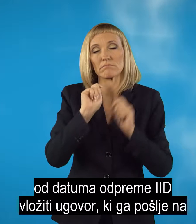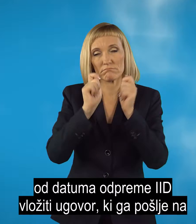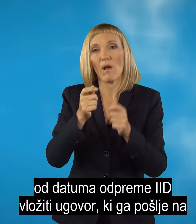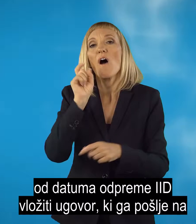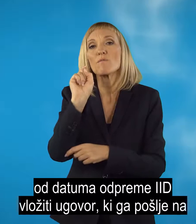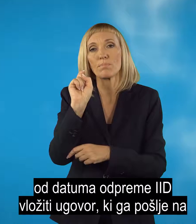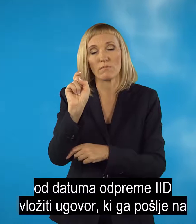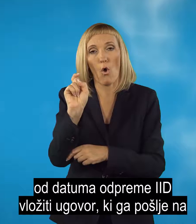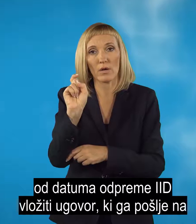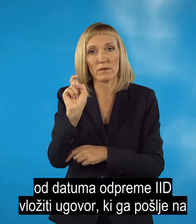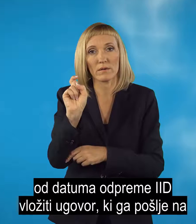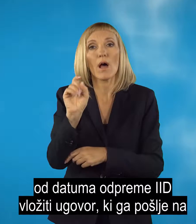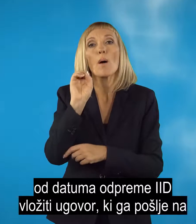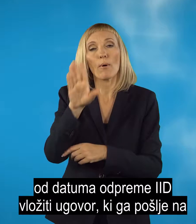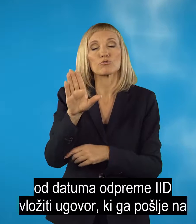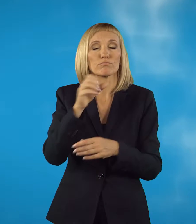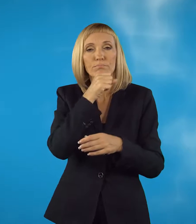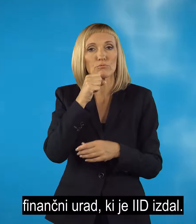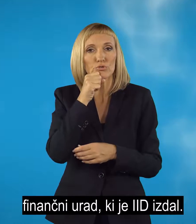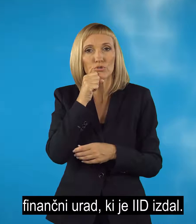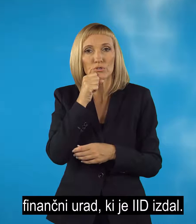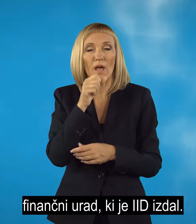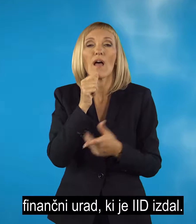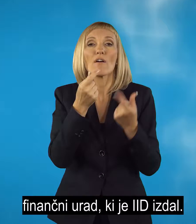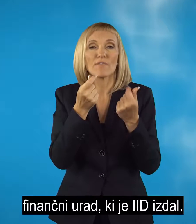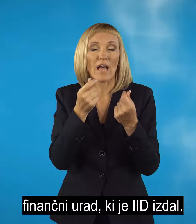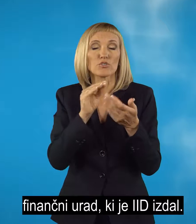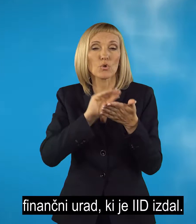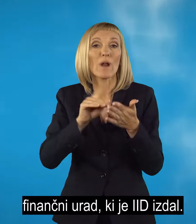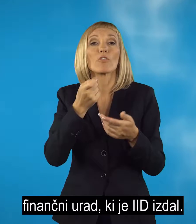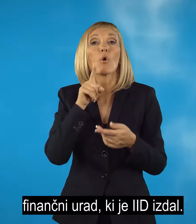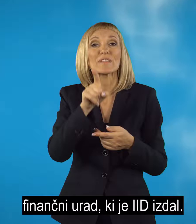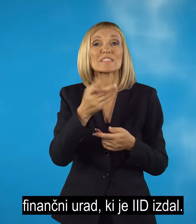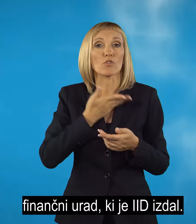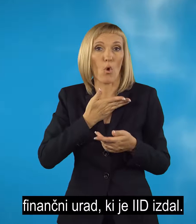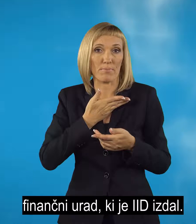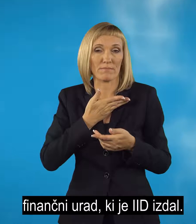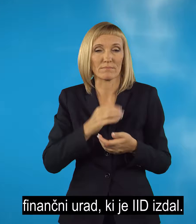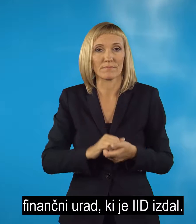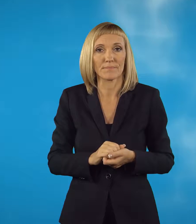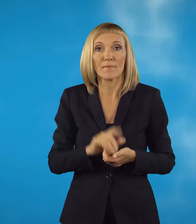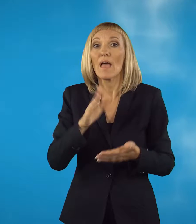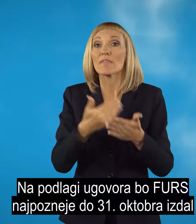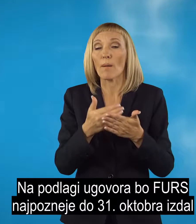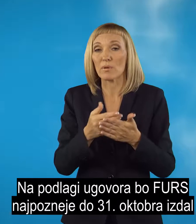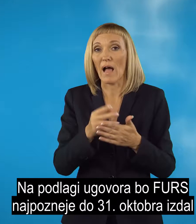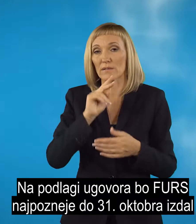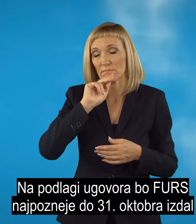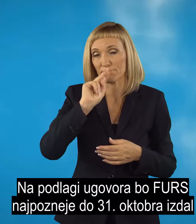vložiti ugovor, ki ga pošlje na finančni urad, ki je IID izdal. Na podlagi ugovora bo